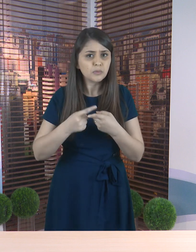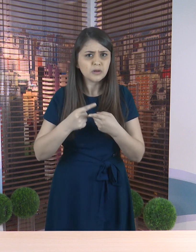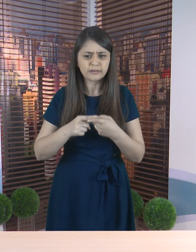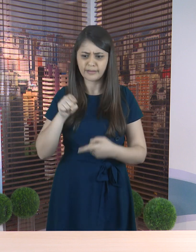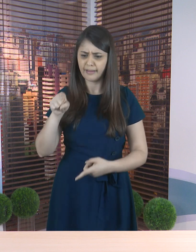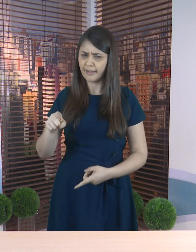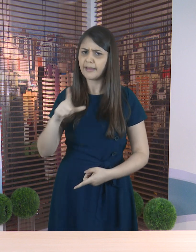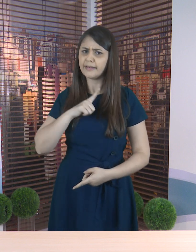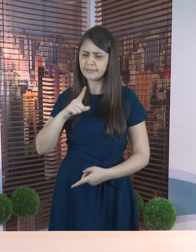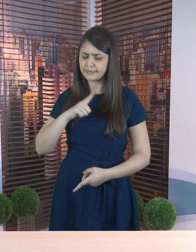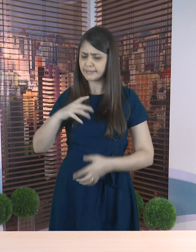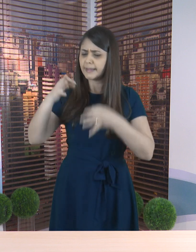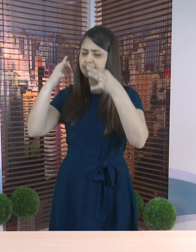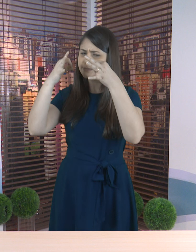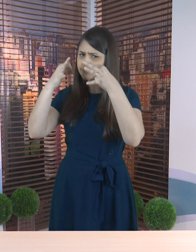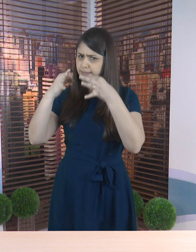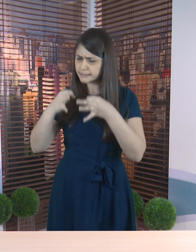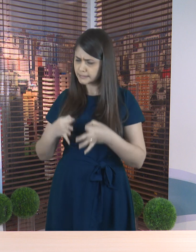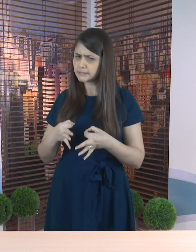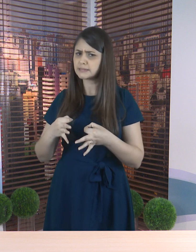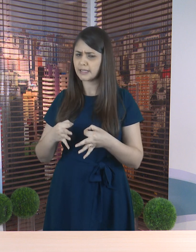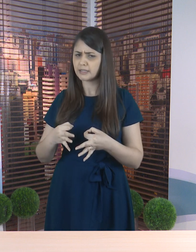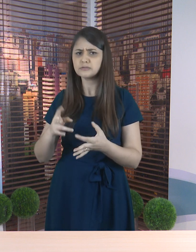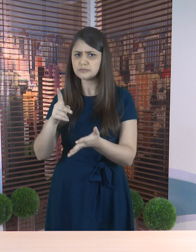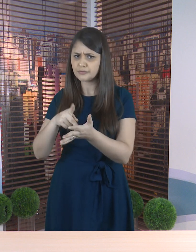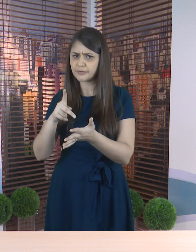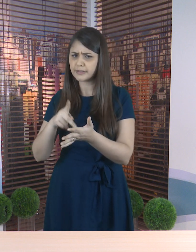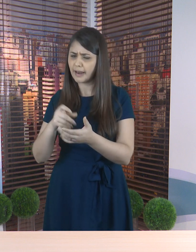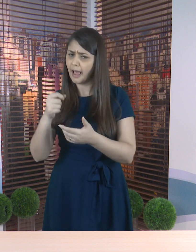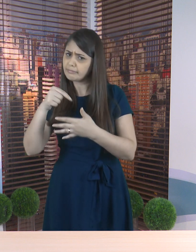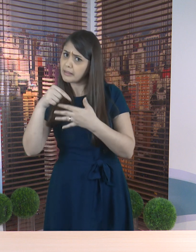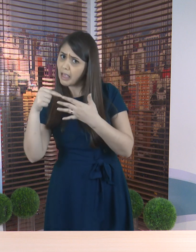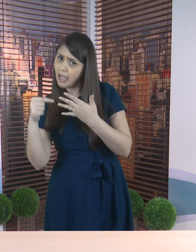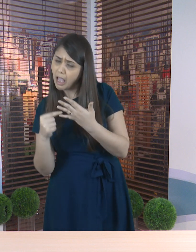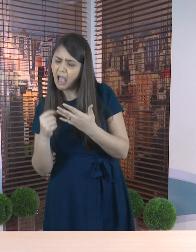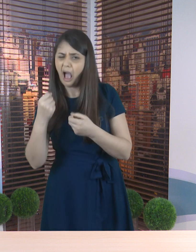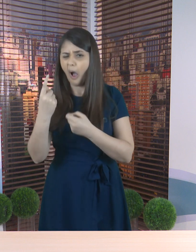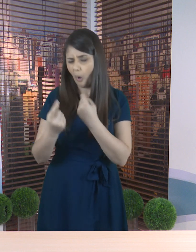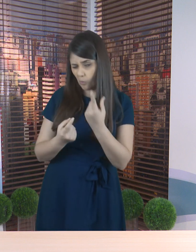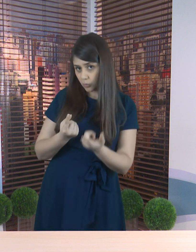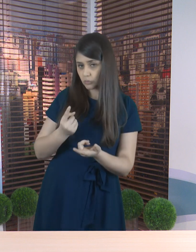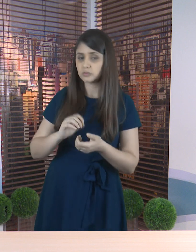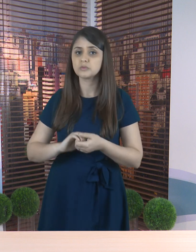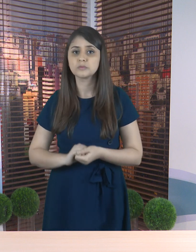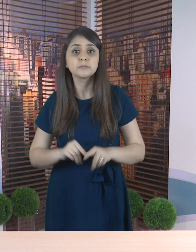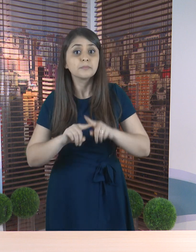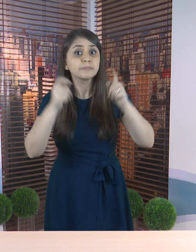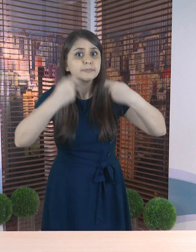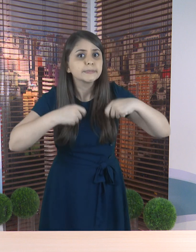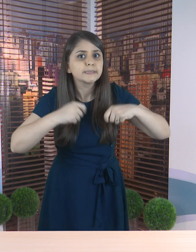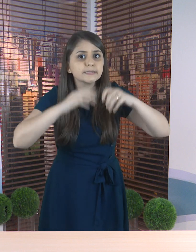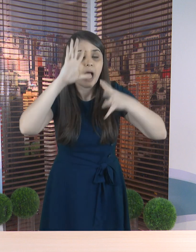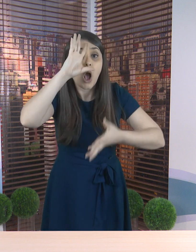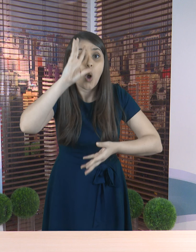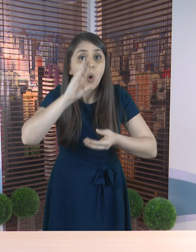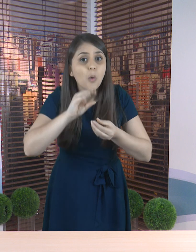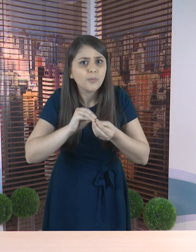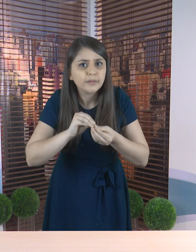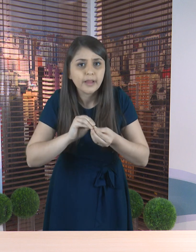uma lei como a lei da gravidade, que se aplica a 100% dos casos. O sofrimento humano não se